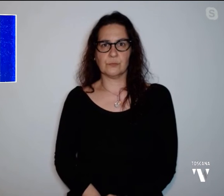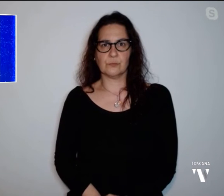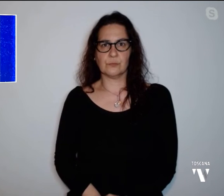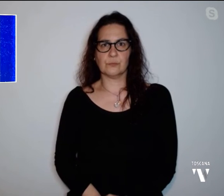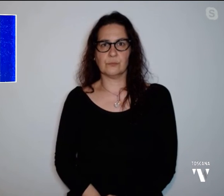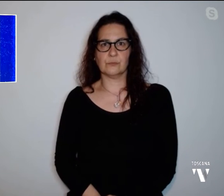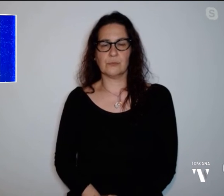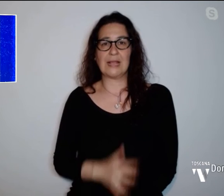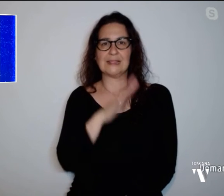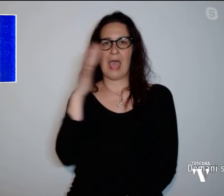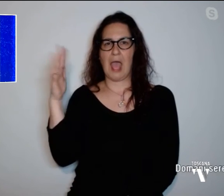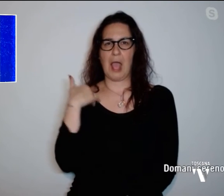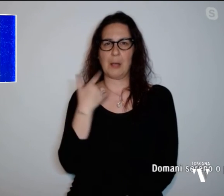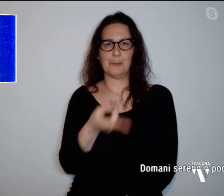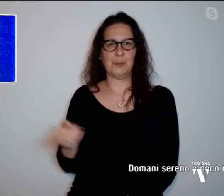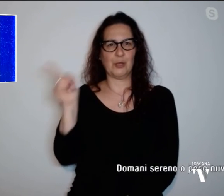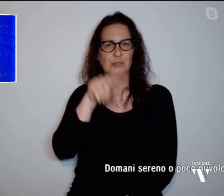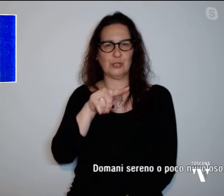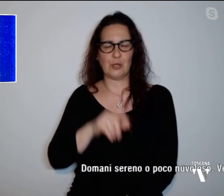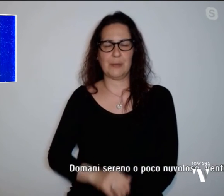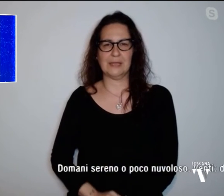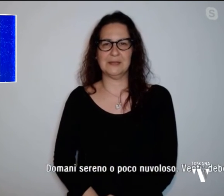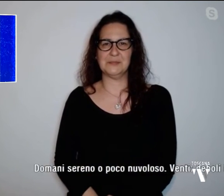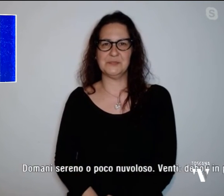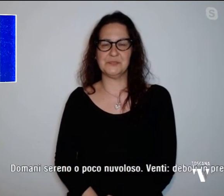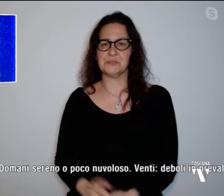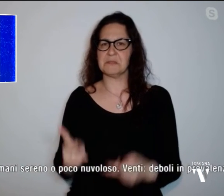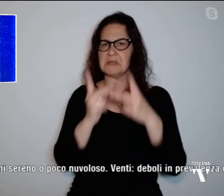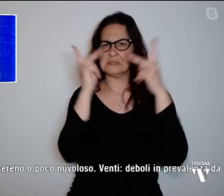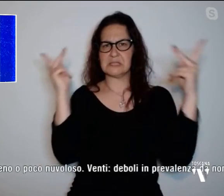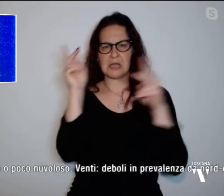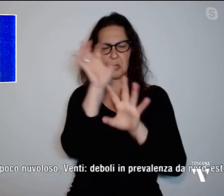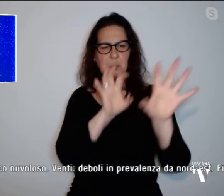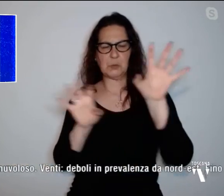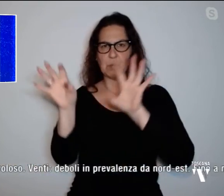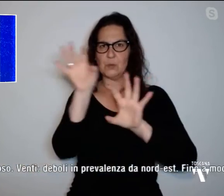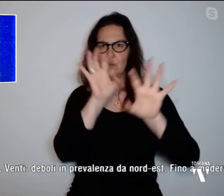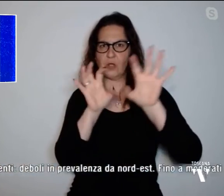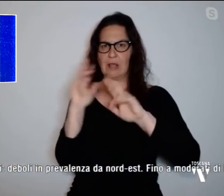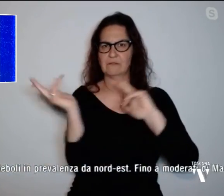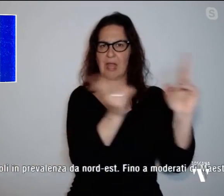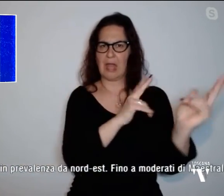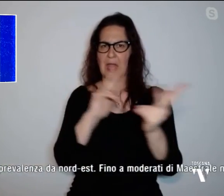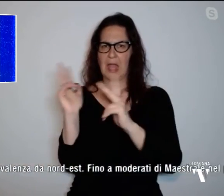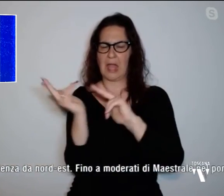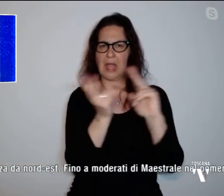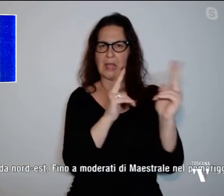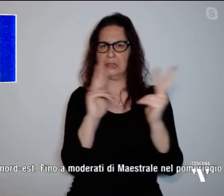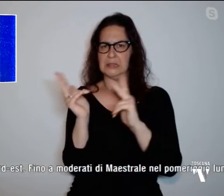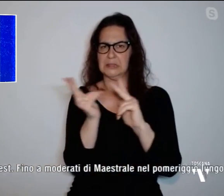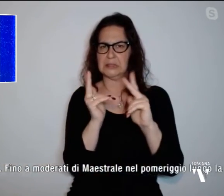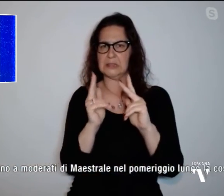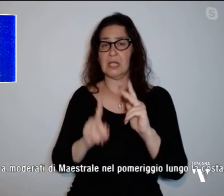Chiudiamo con le previsioni meteo per domani: sereno o poco nuvoloso, venti deboli in prevalenza da